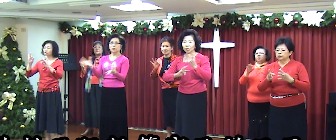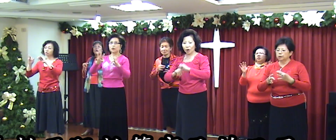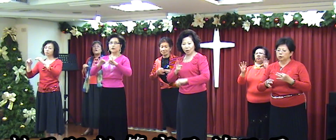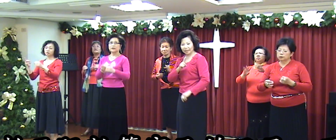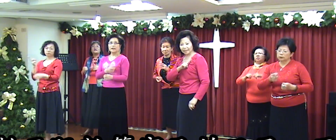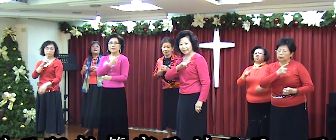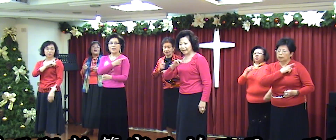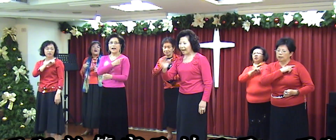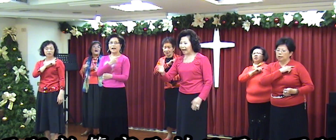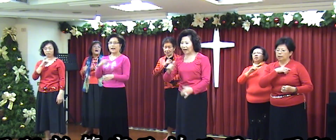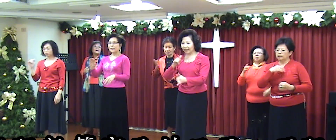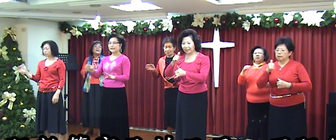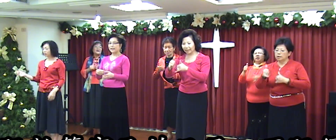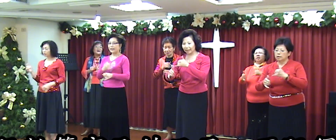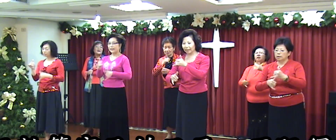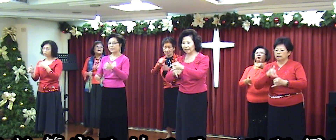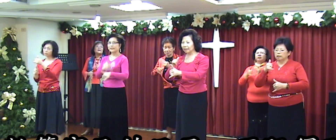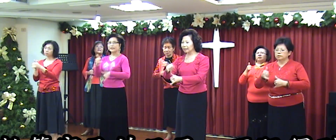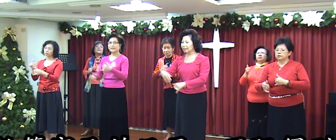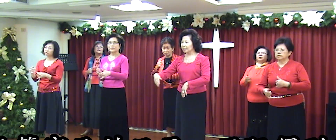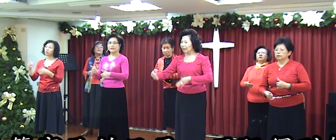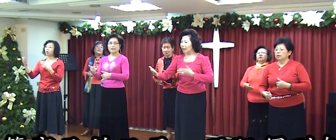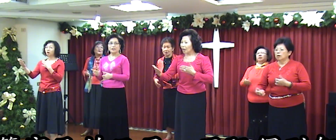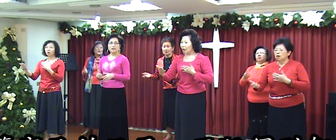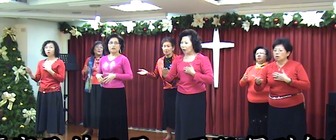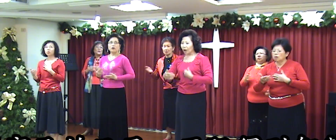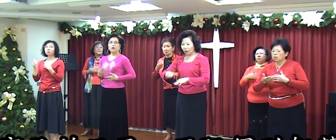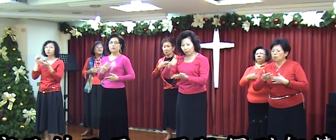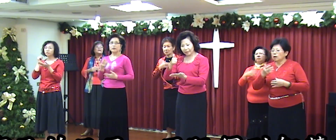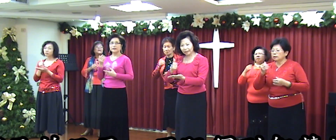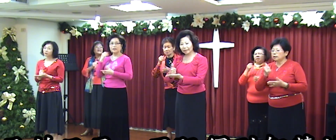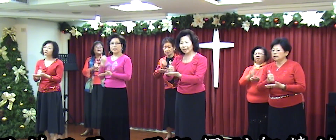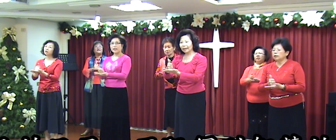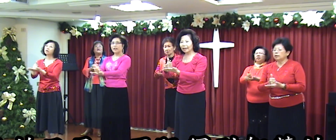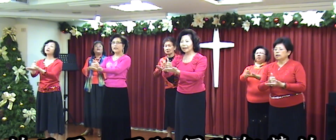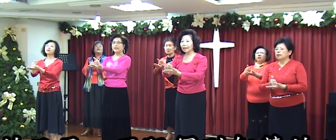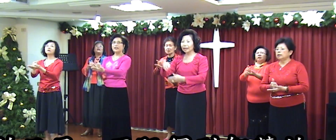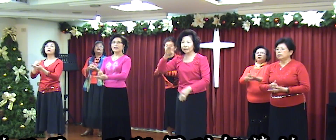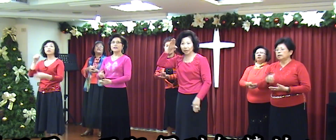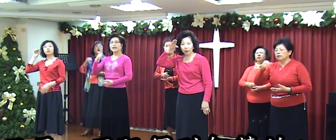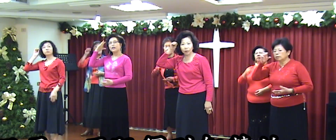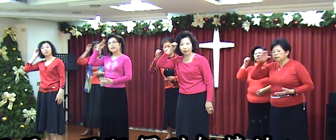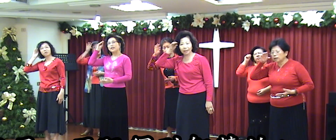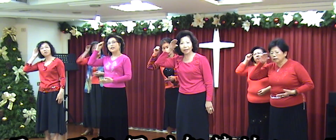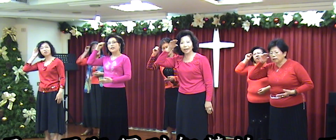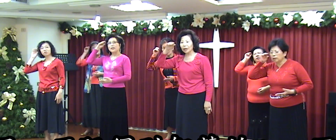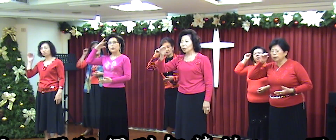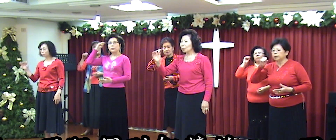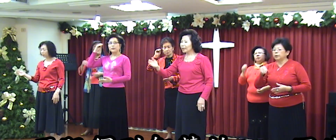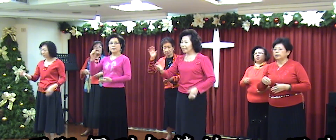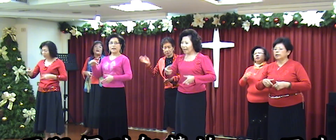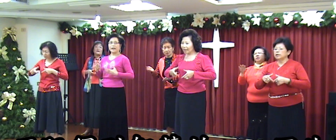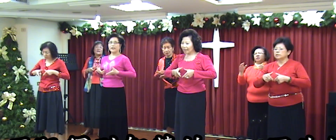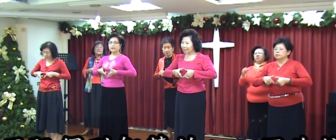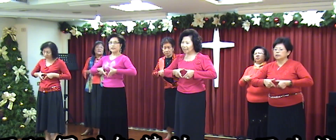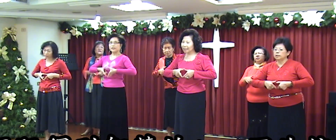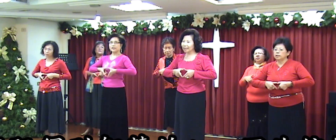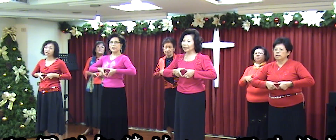受神家的日子，无论天涯地贵的